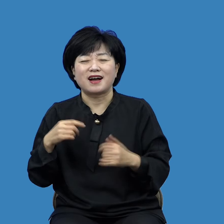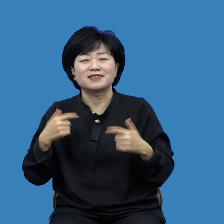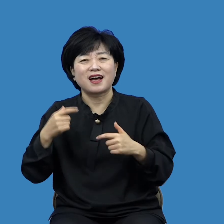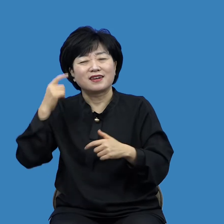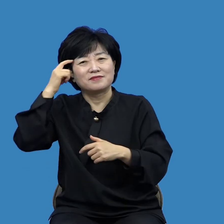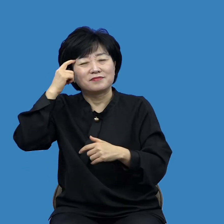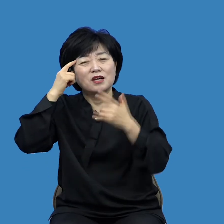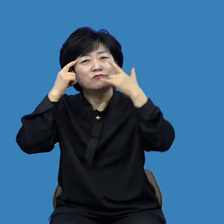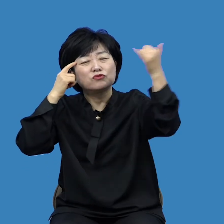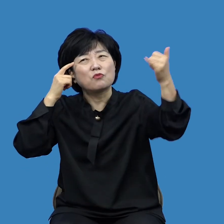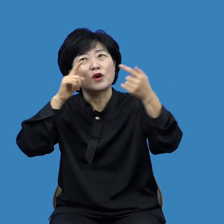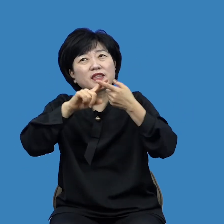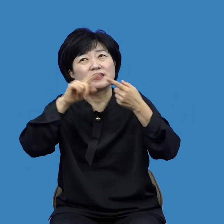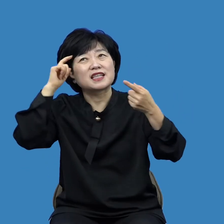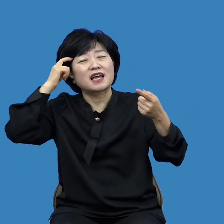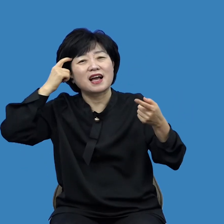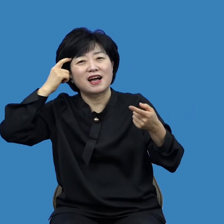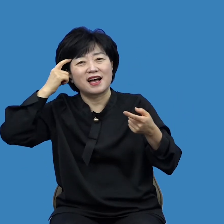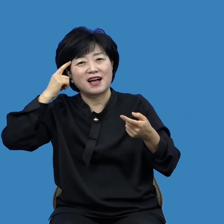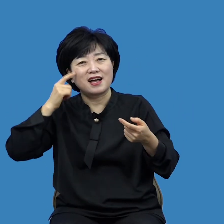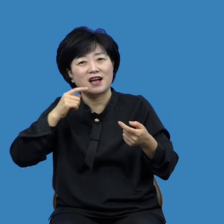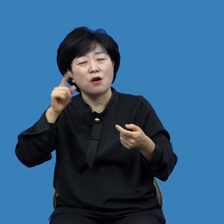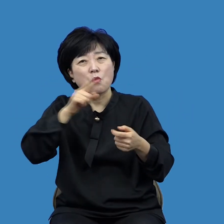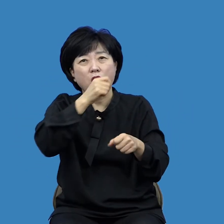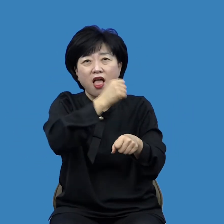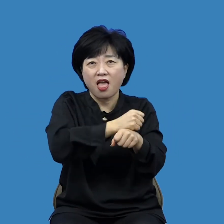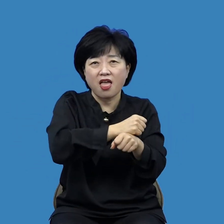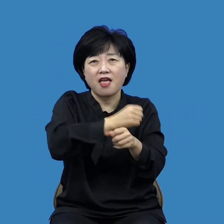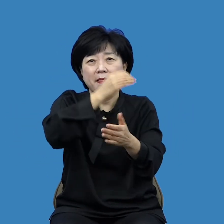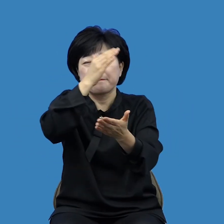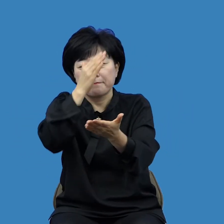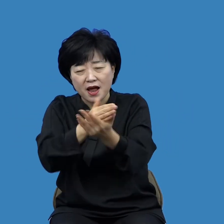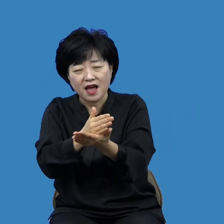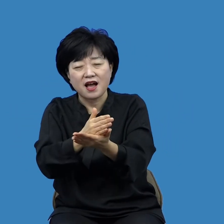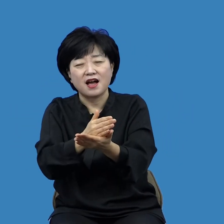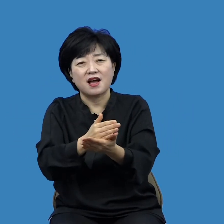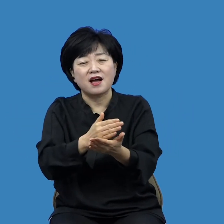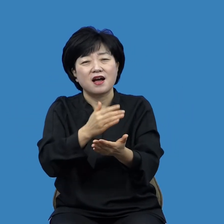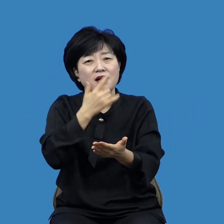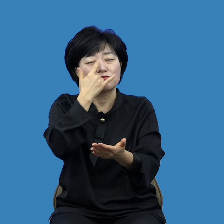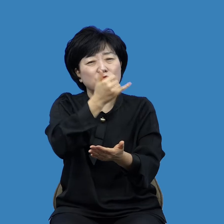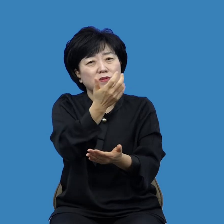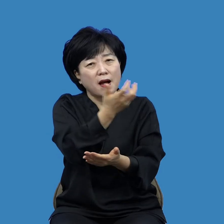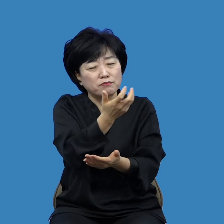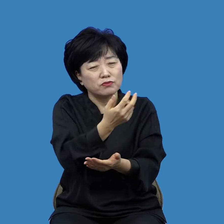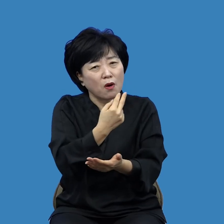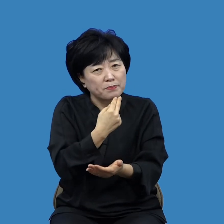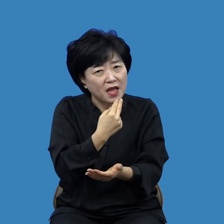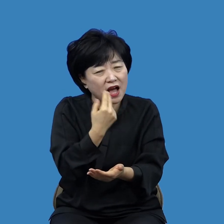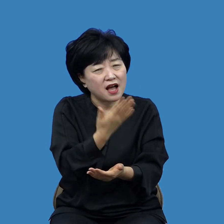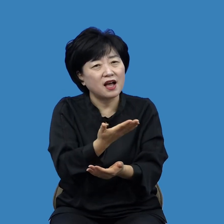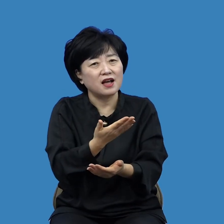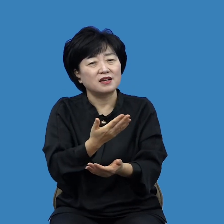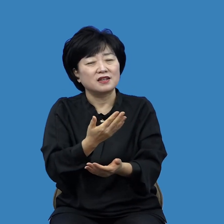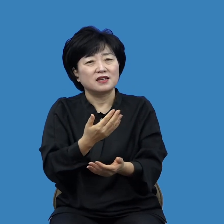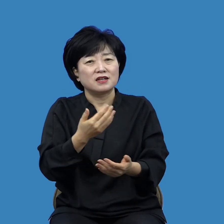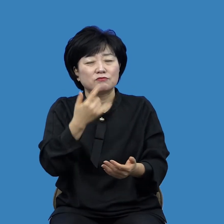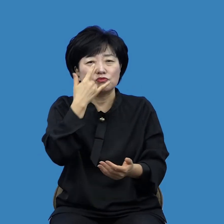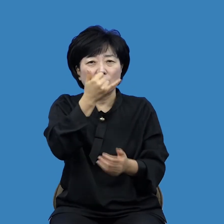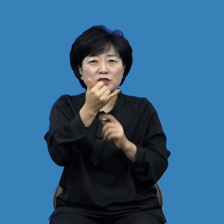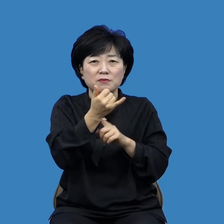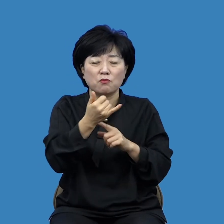뭐를 하라 그러셨는지, 하지 말라 그러셨는지, 아프신지, 편안하신지, 필요한 건 없으신지, 이런 것들을 계속 생각하는 게